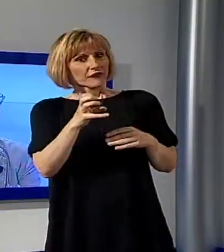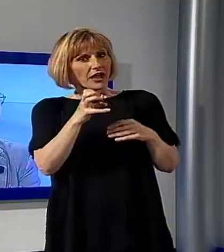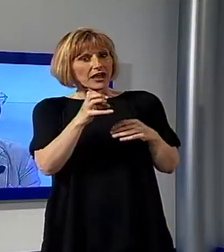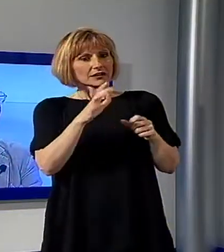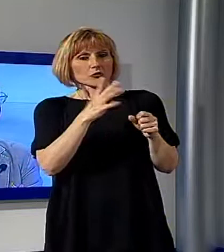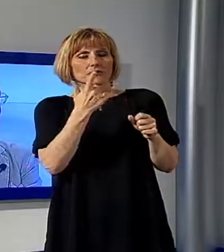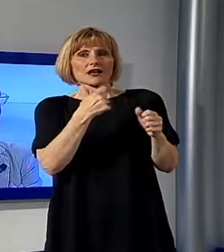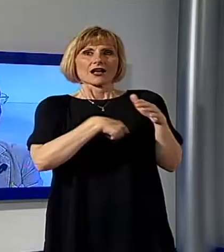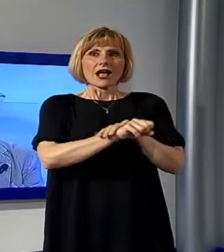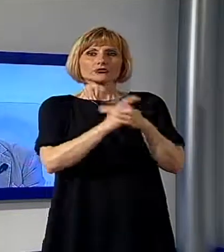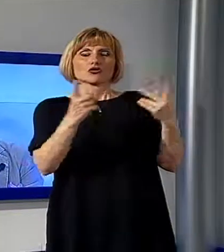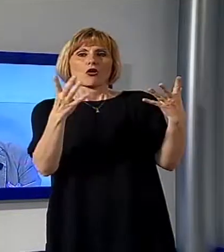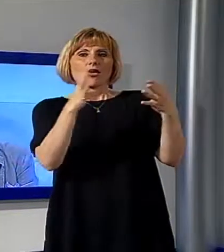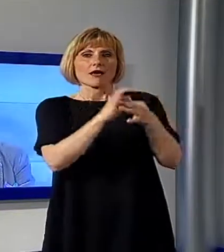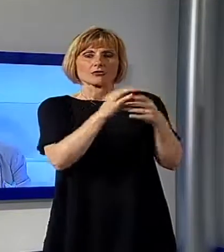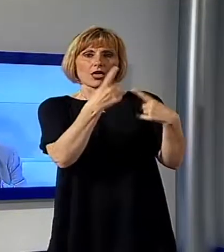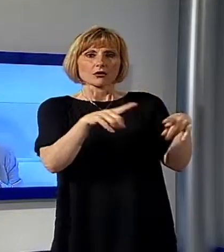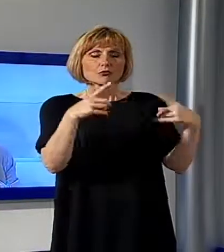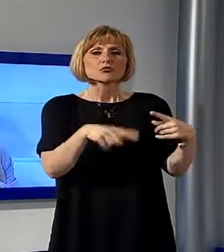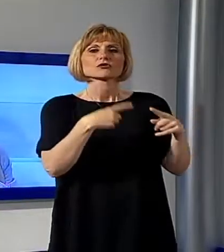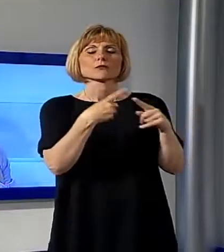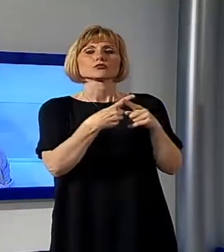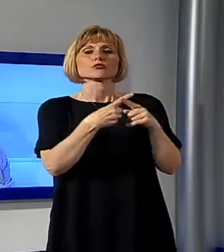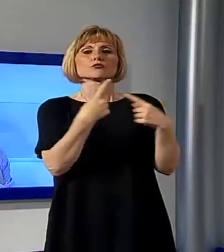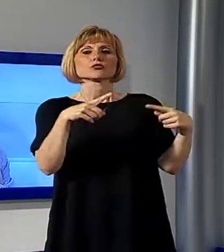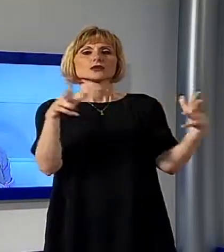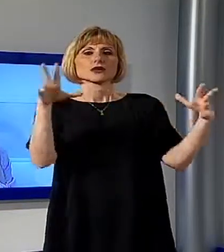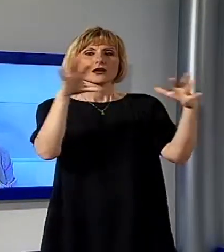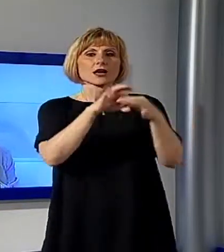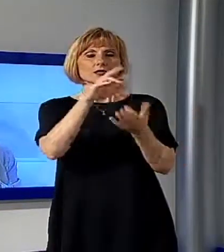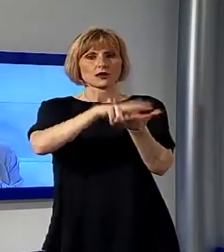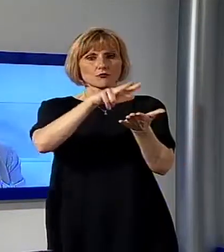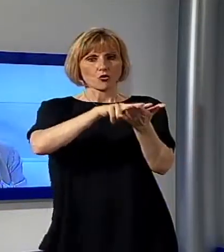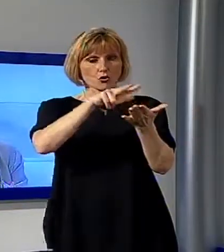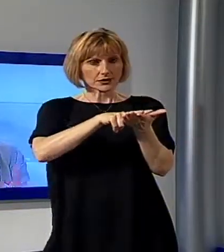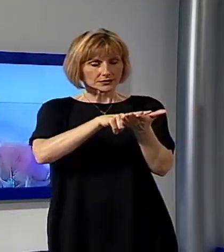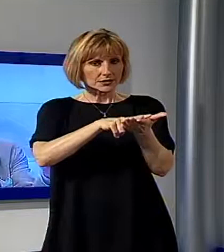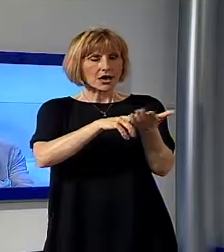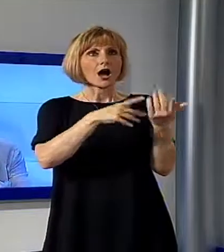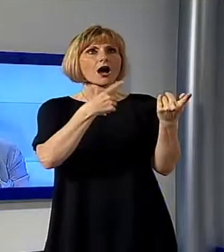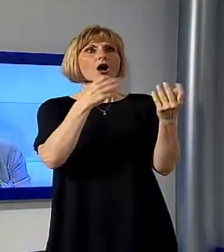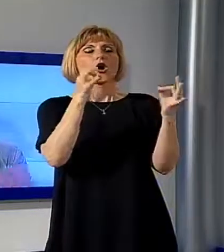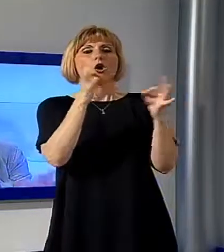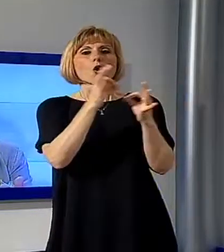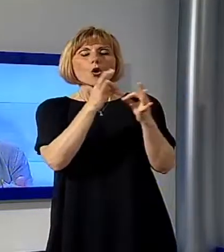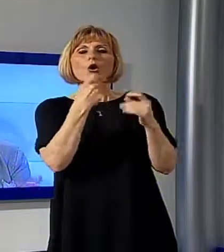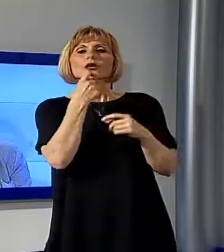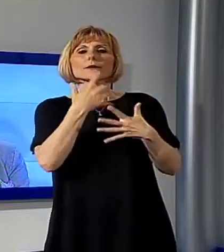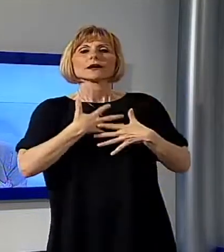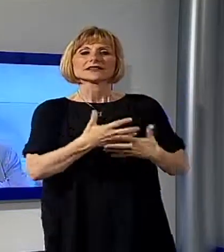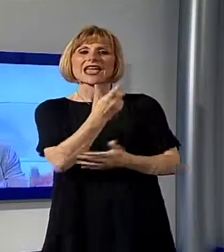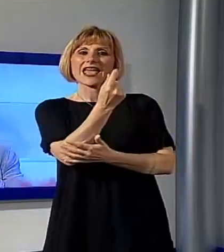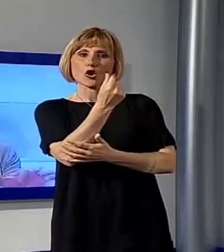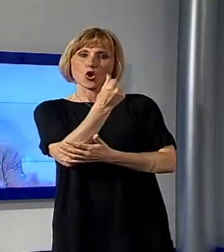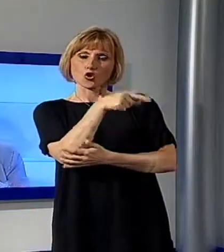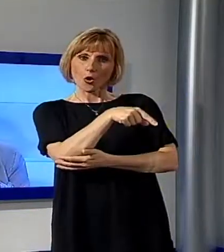lo sport e la musica. E ancora musica e democrazia con Gherardo Colombo, o per chi è appassionato di economia, una